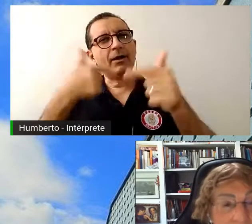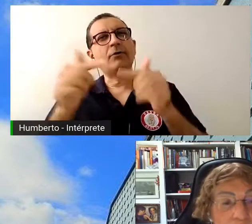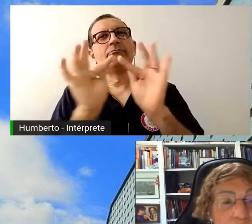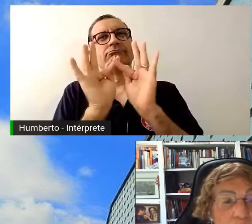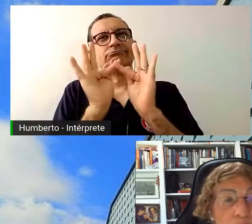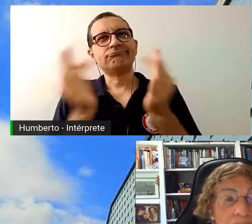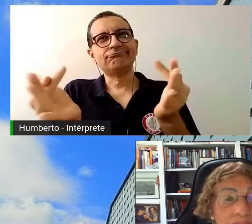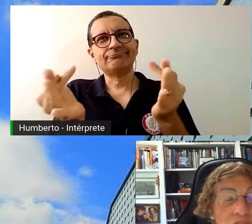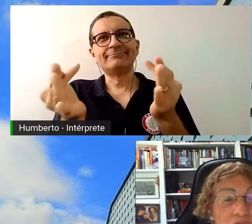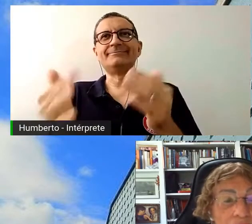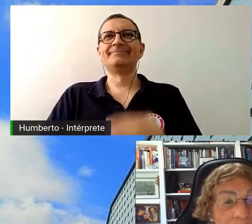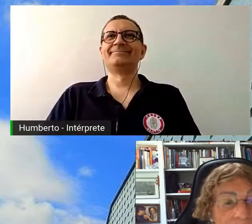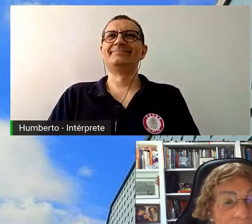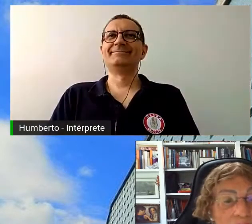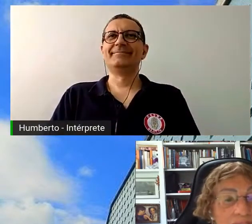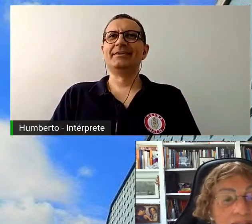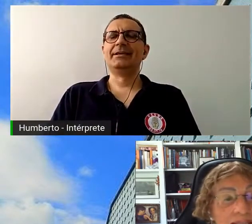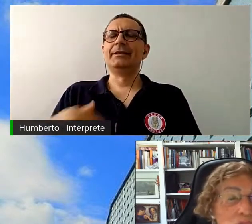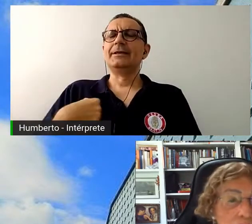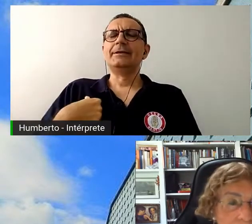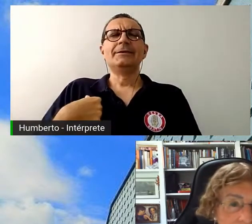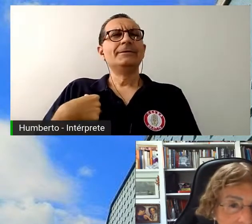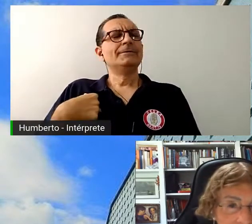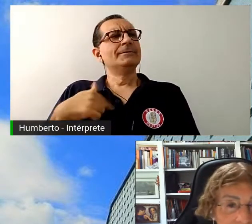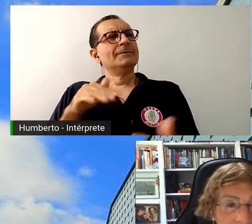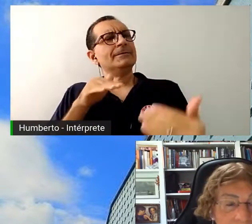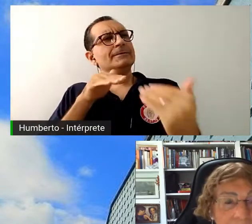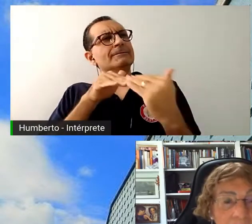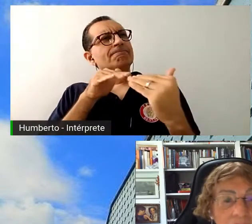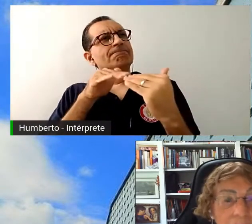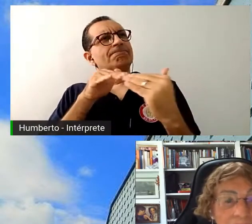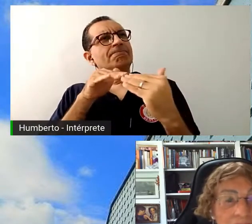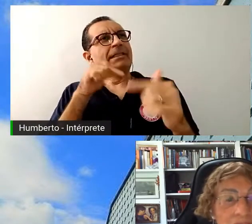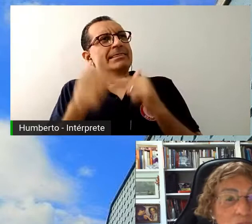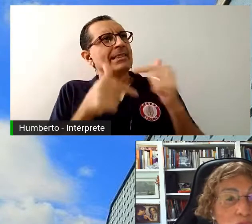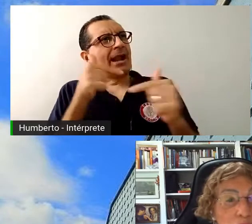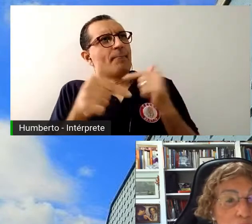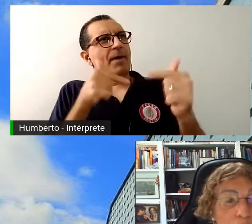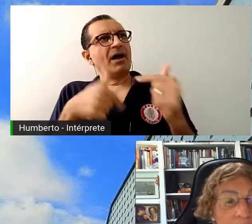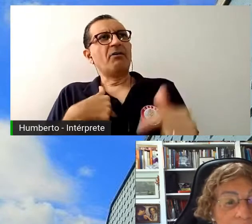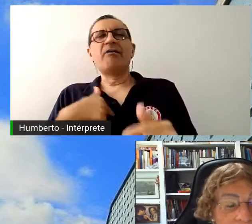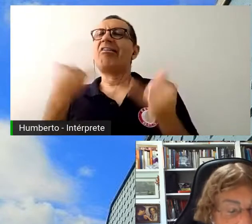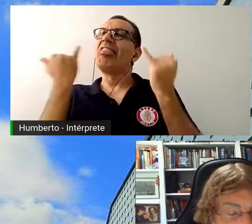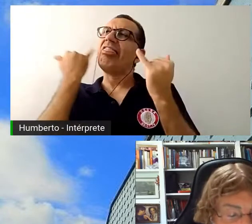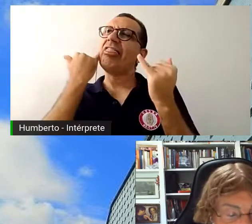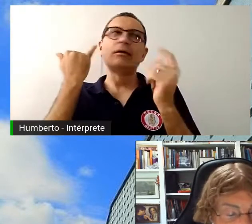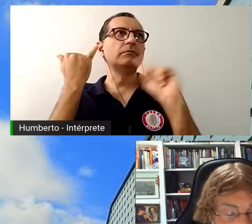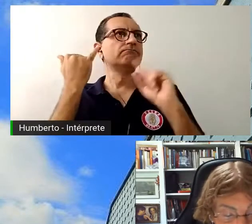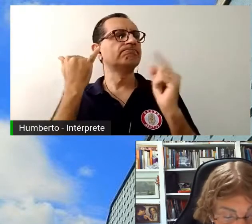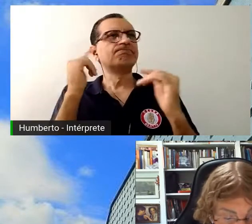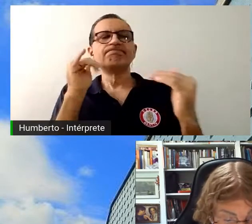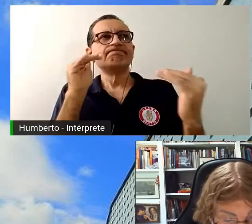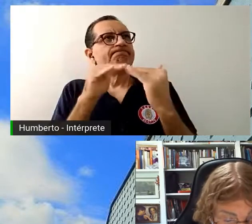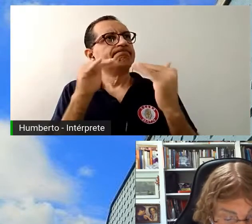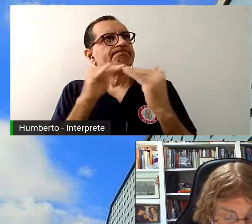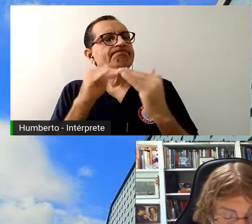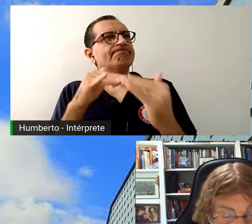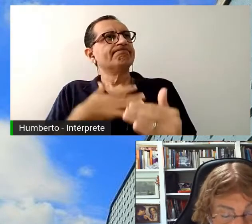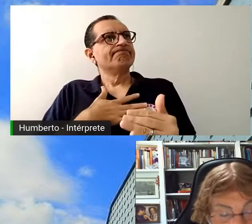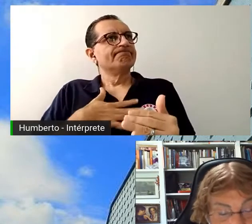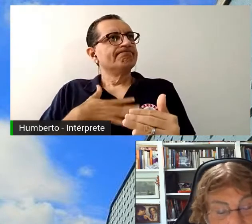eu me sinto muito identificada com a questão do trabalho, o trabalho que constrói a riqueza que nós